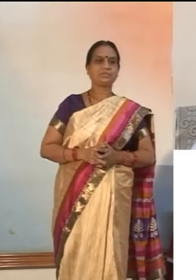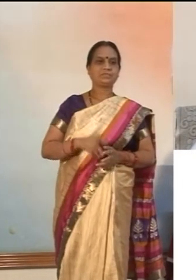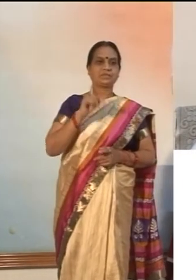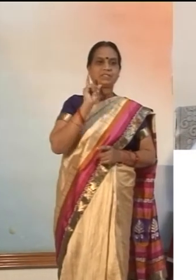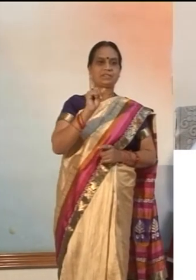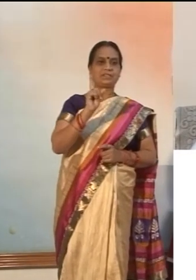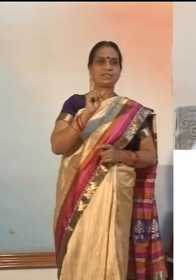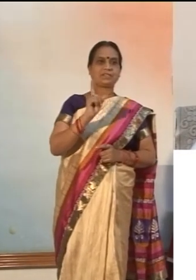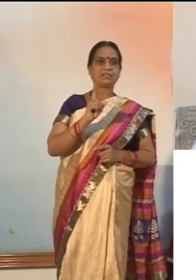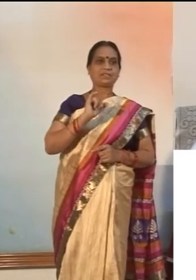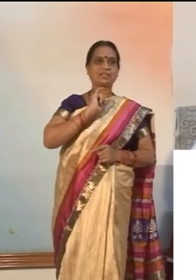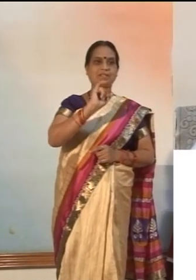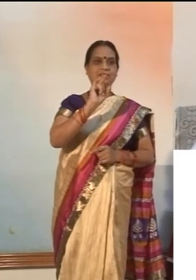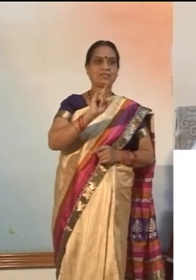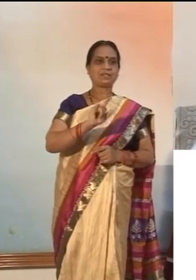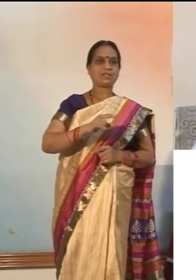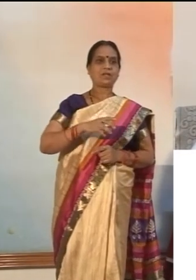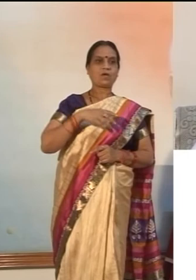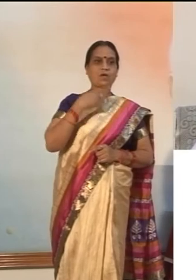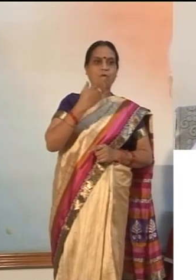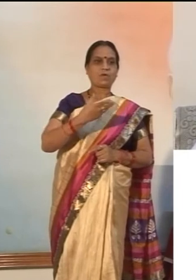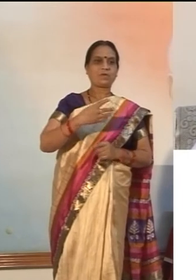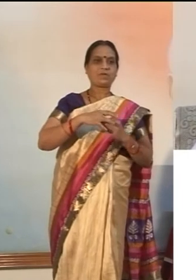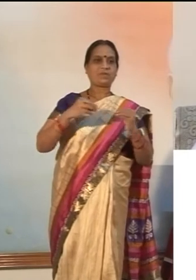एक है और सत्य है,